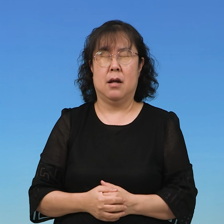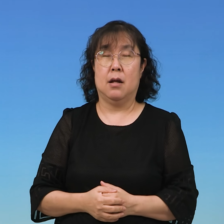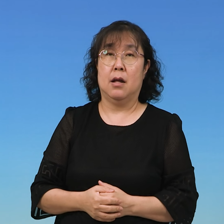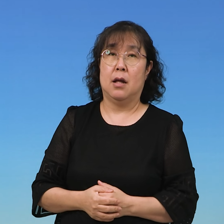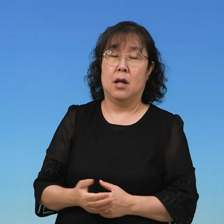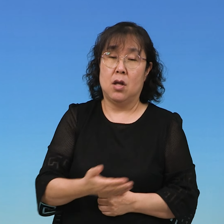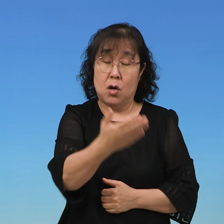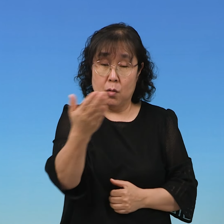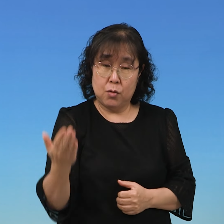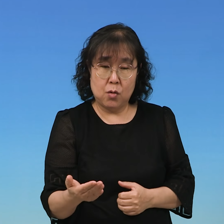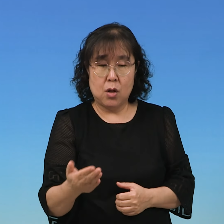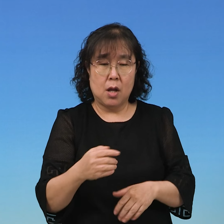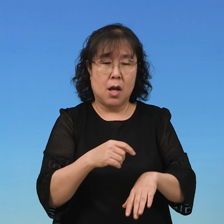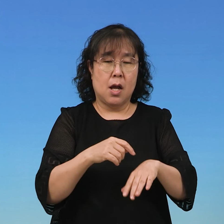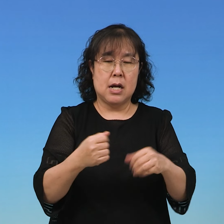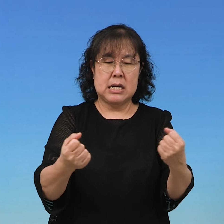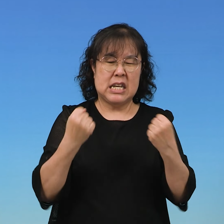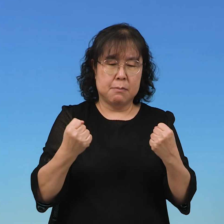눈 감으셔야 돼요.